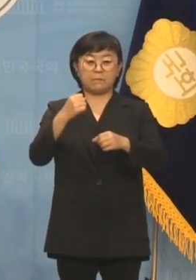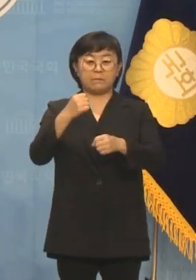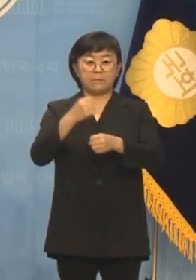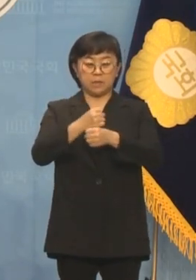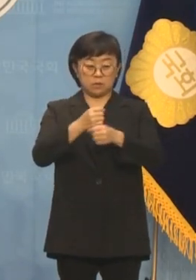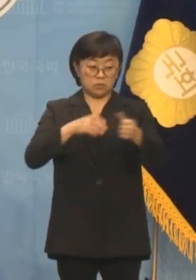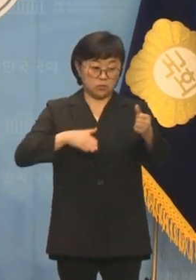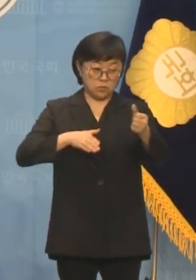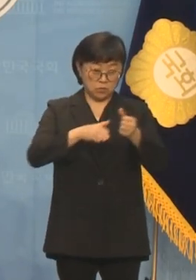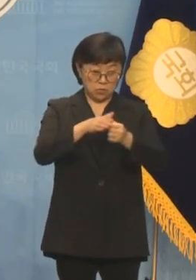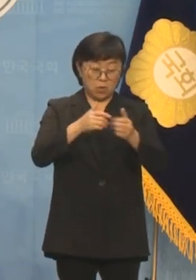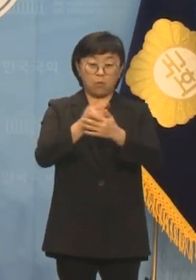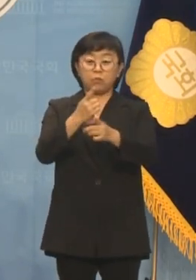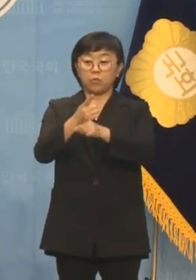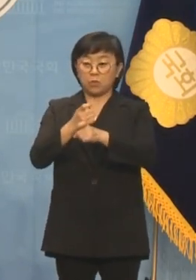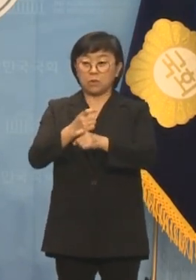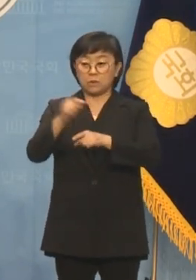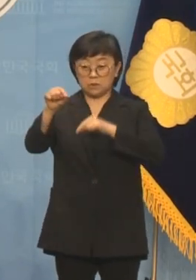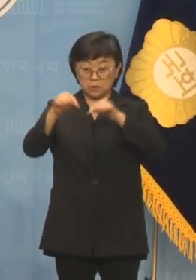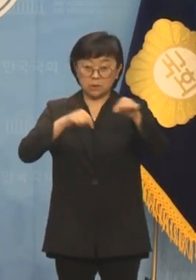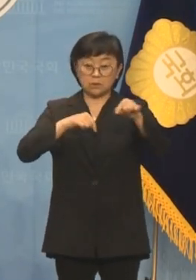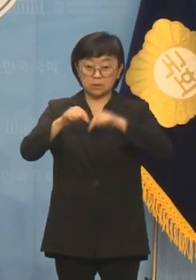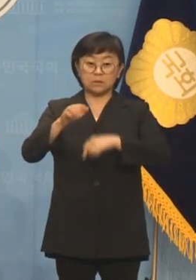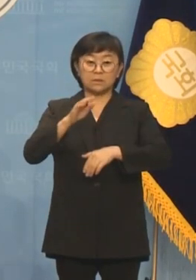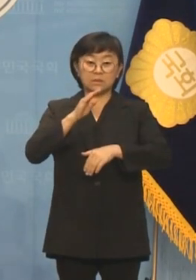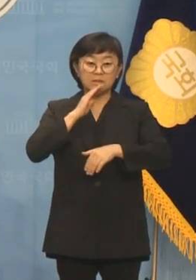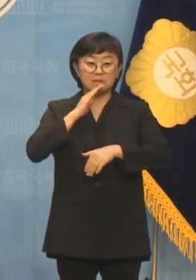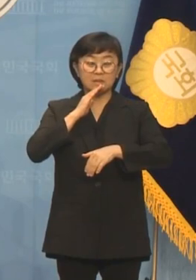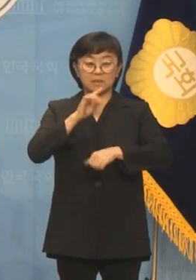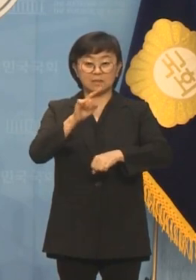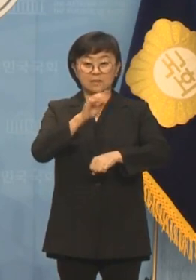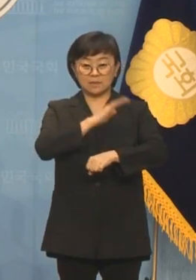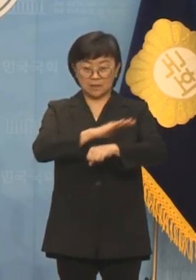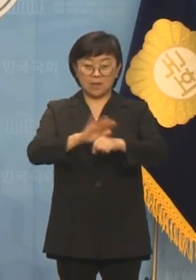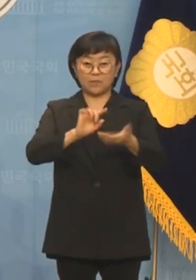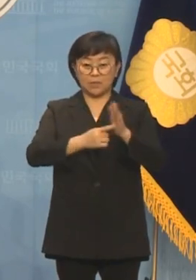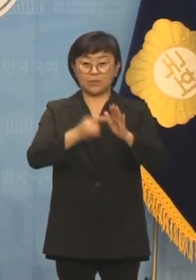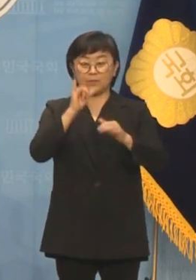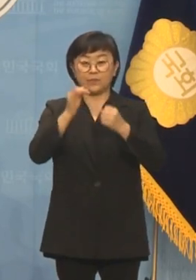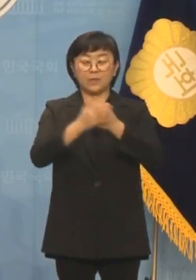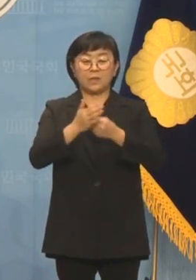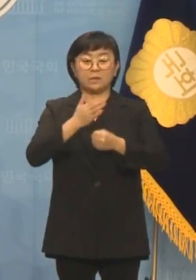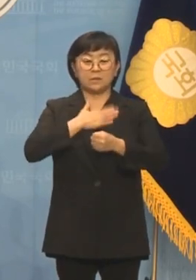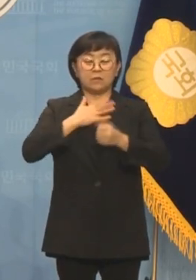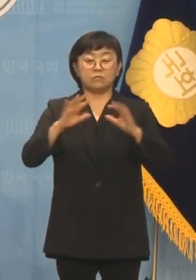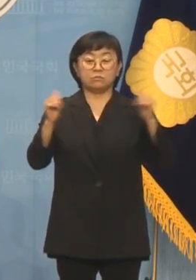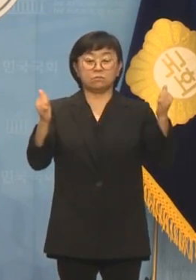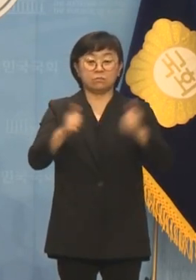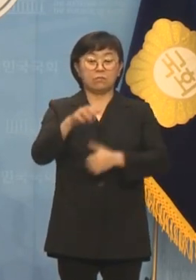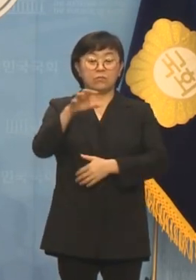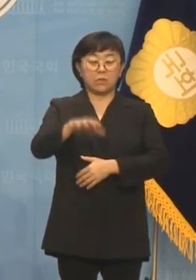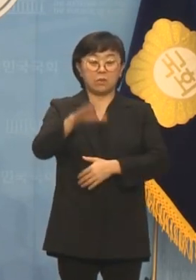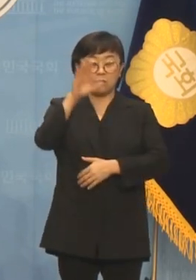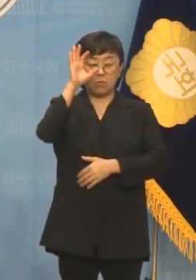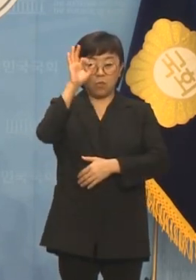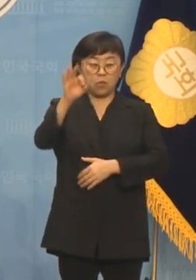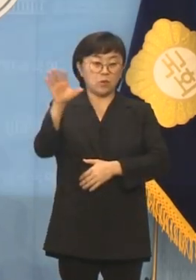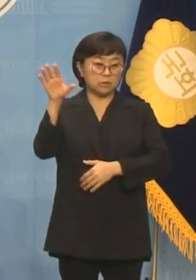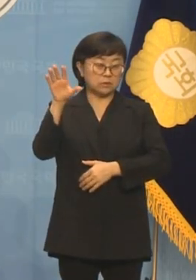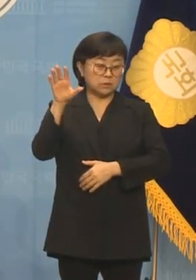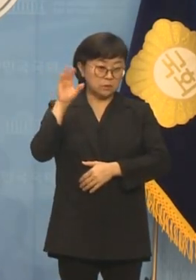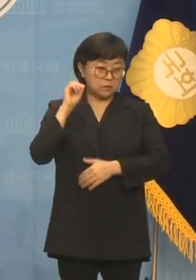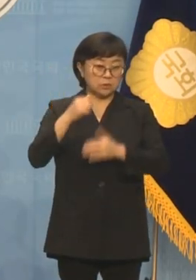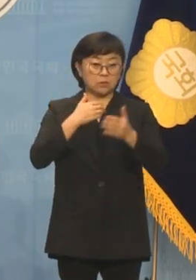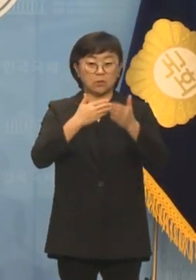정치, 보복의 정치라는 표현이 가장된 비유가 아닙니다. 제가 국회에서 보고 듣고 경험한